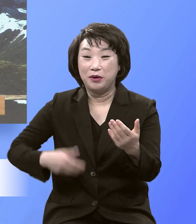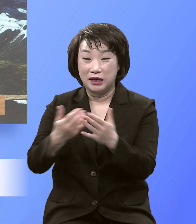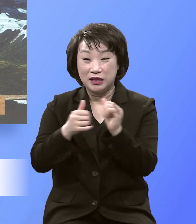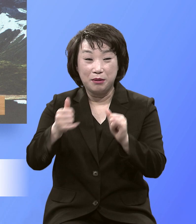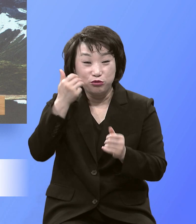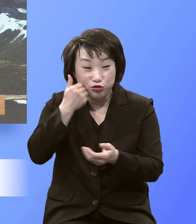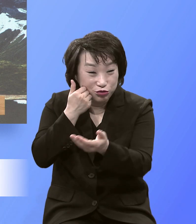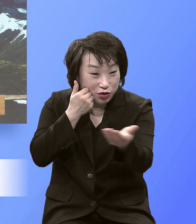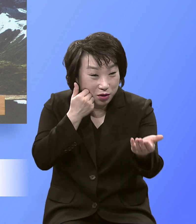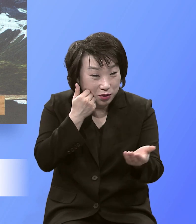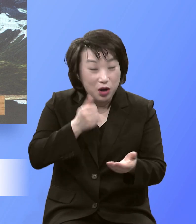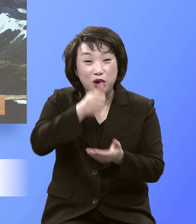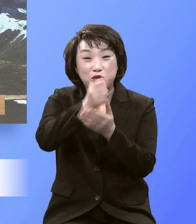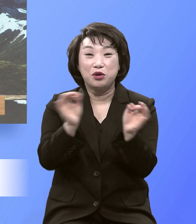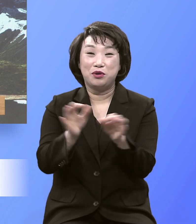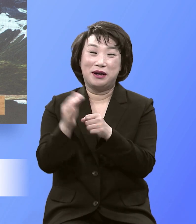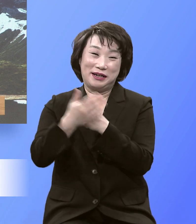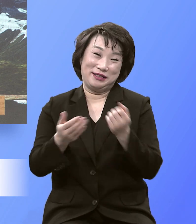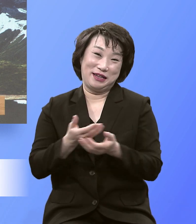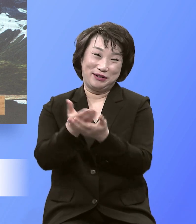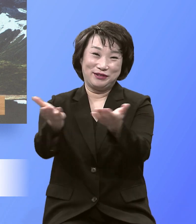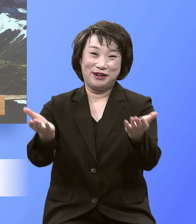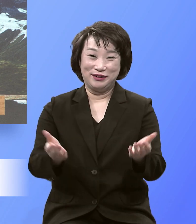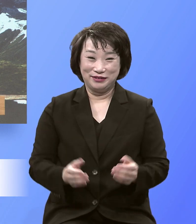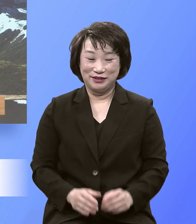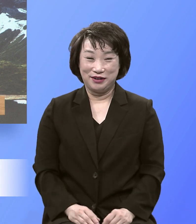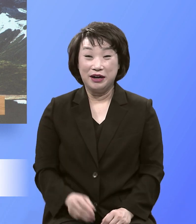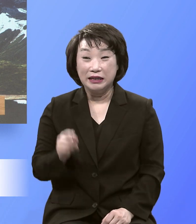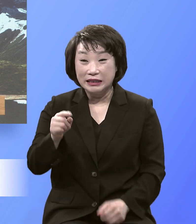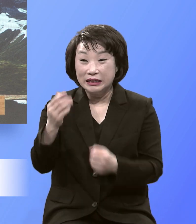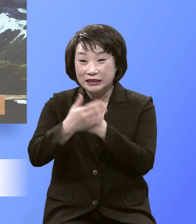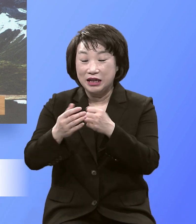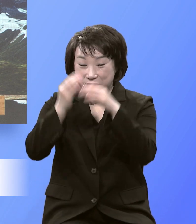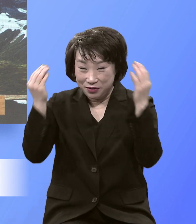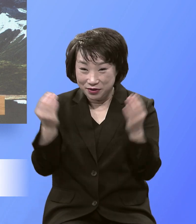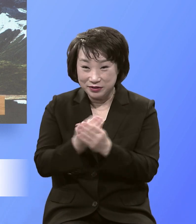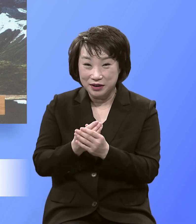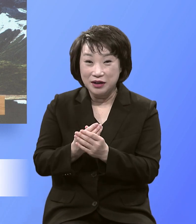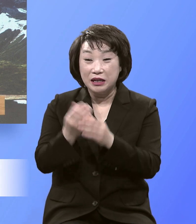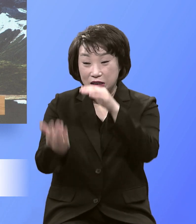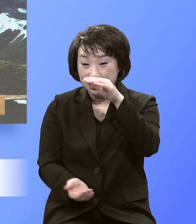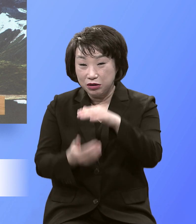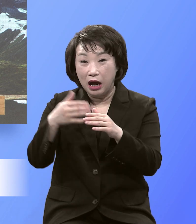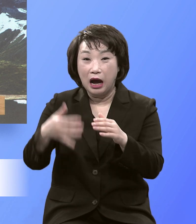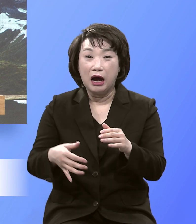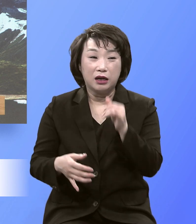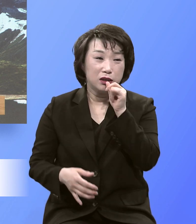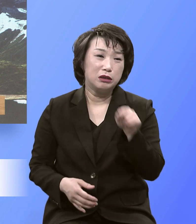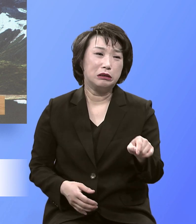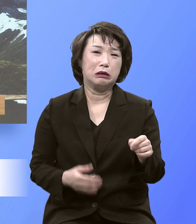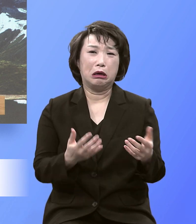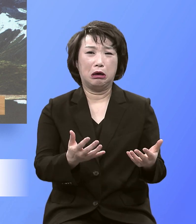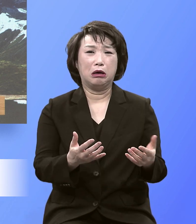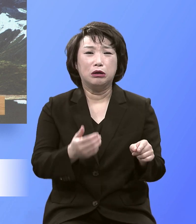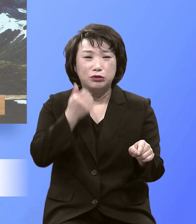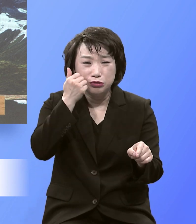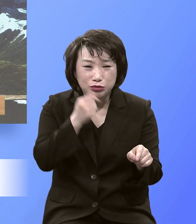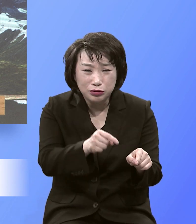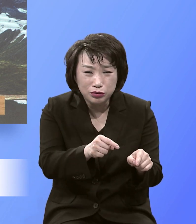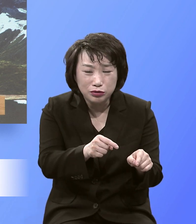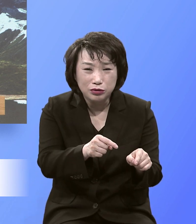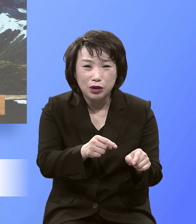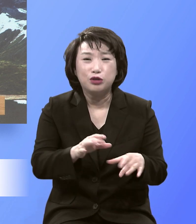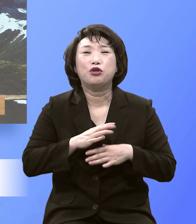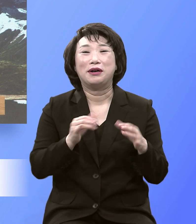자에게 속죄의 은혜라. 이 은혜를 온전히 이루지 못했다는 거예요.